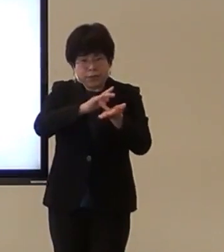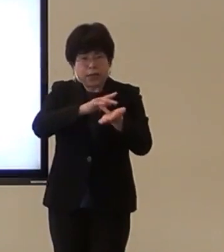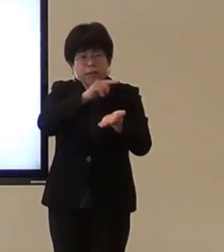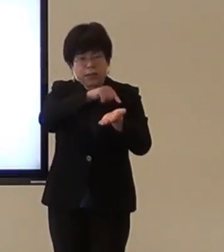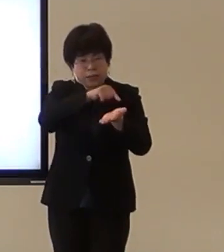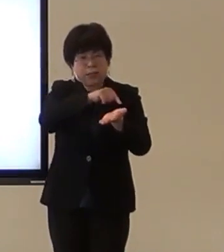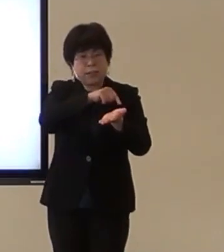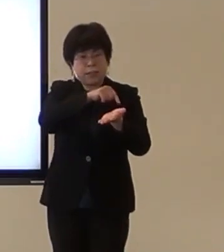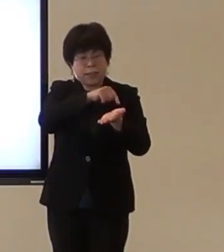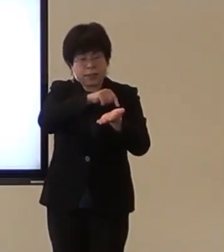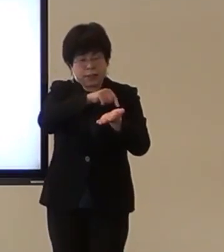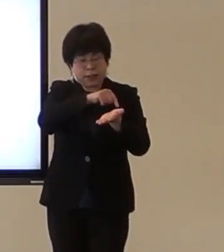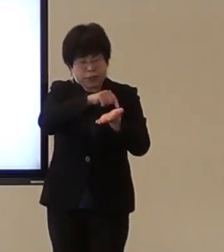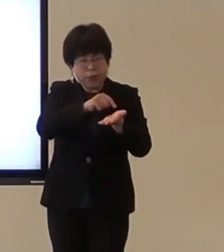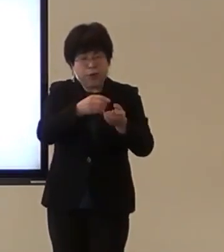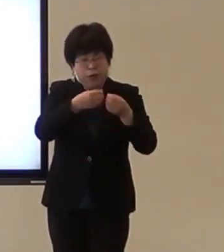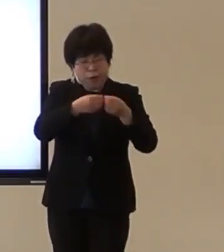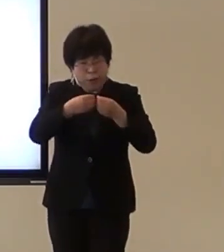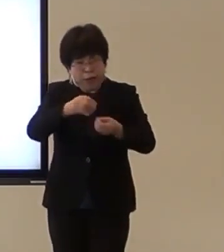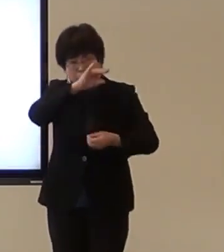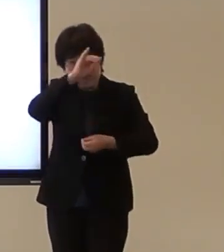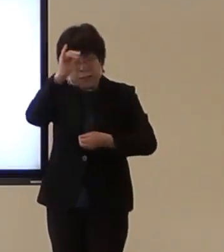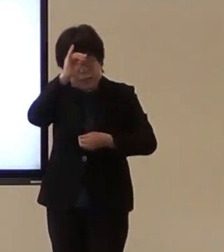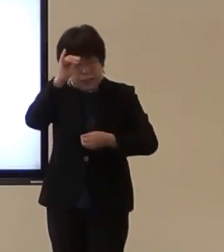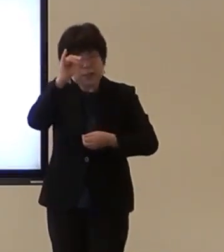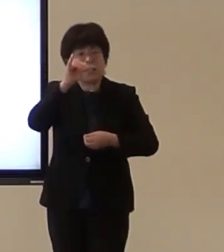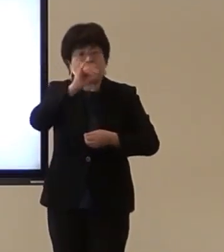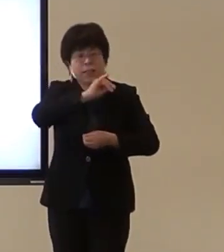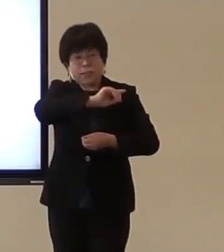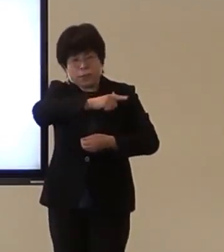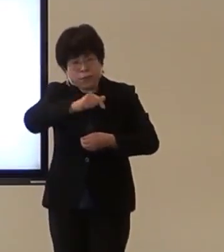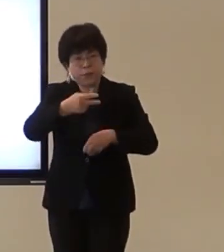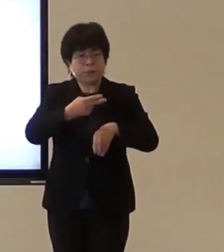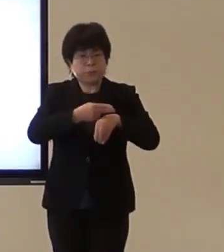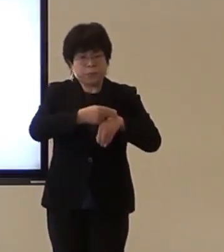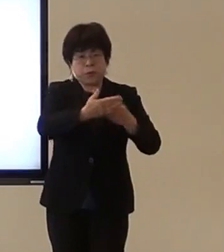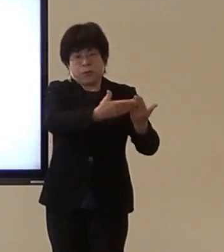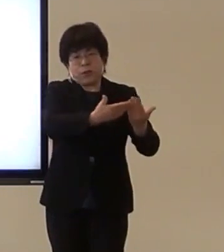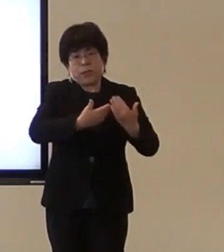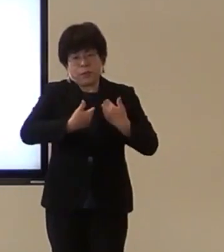専門的なノウハウをご提供いただきますことは大変有益で